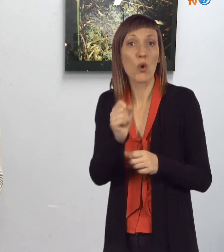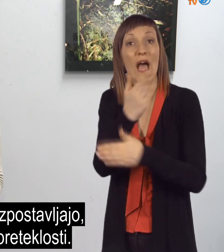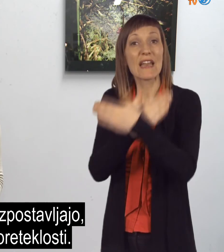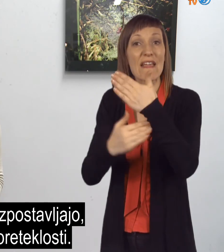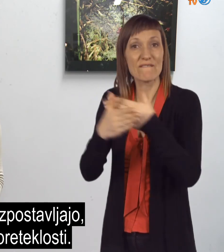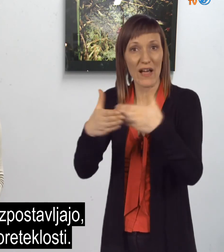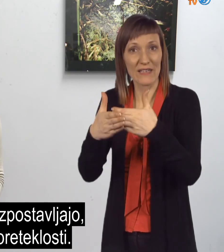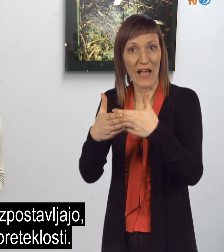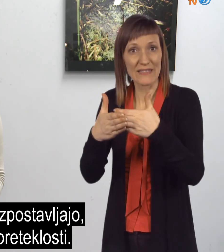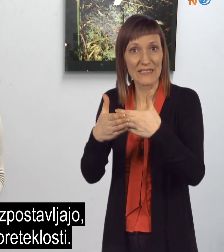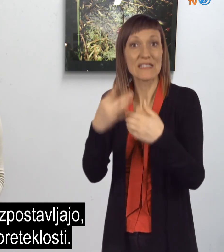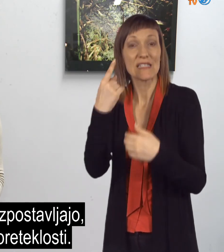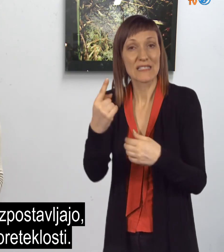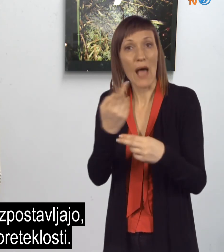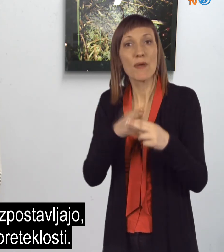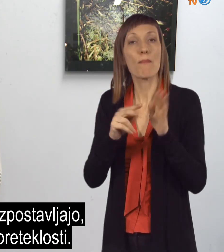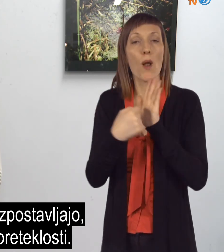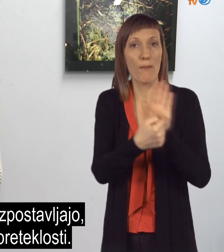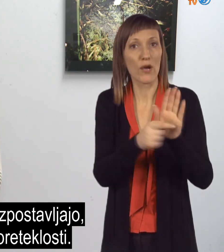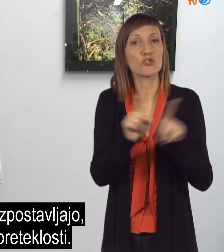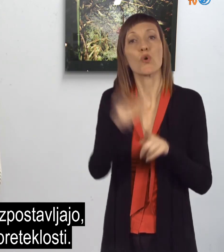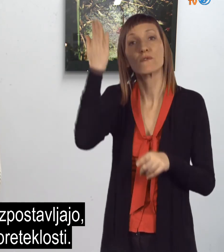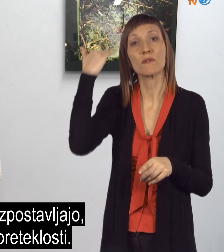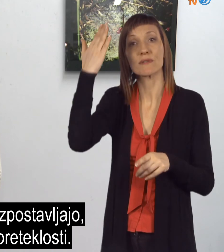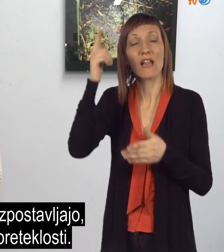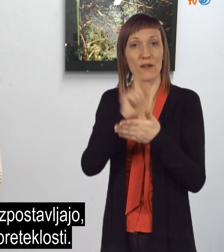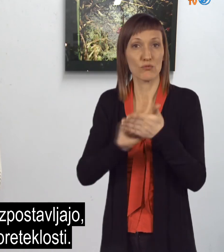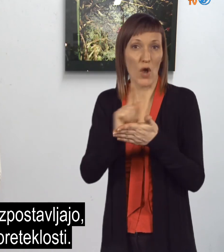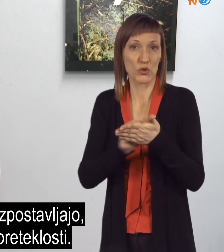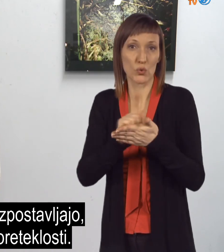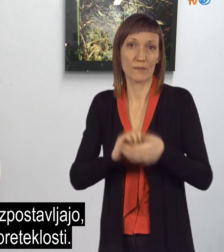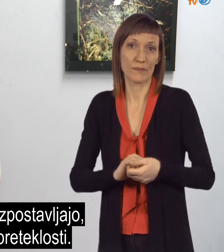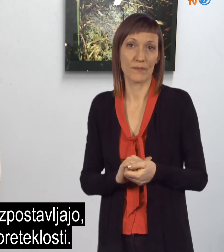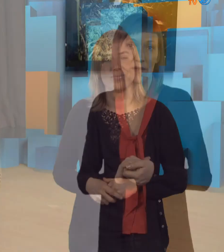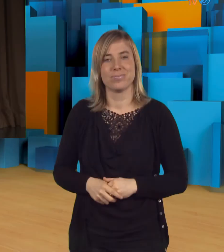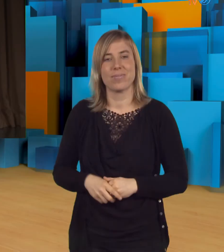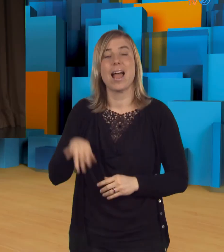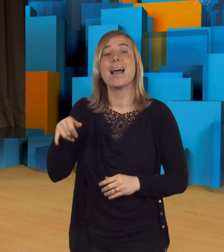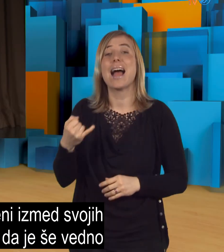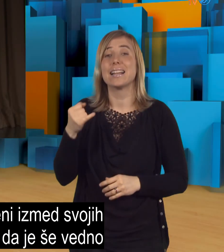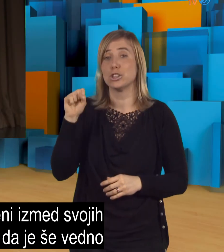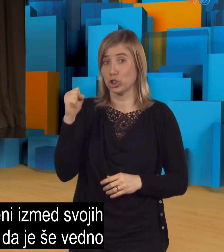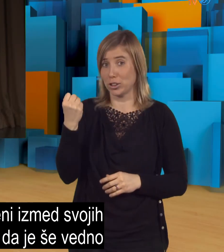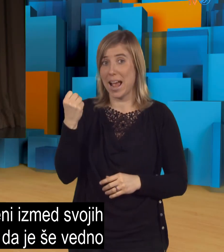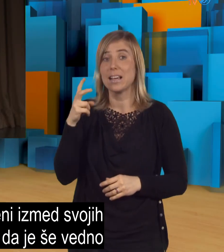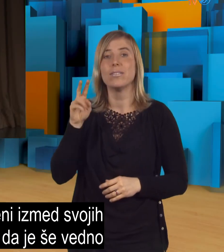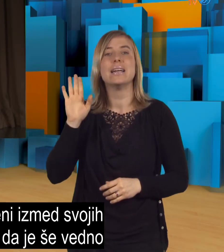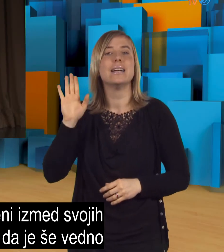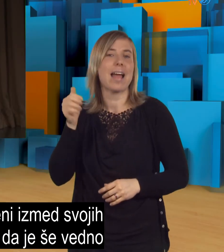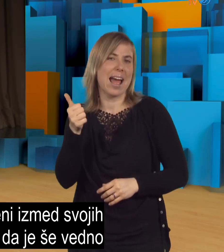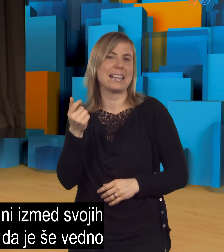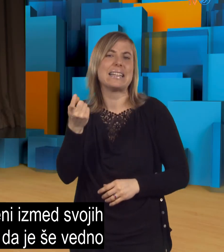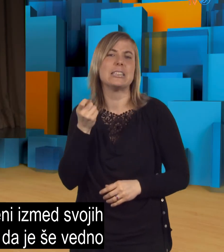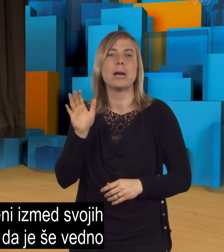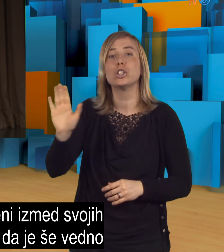invalidi sami bistveno bolj izpostavljajo, kot so se pa v preteklem času. Janez Šter je v eni